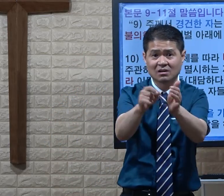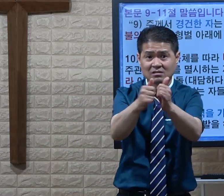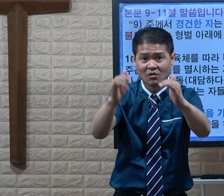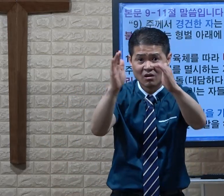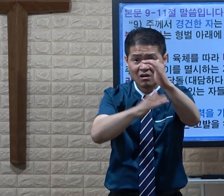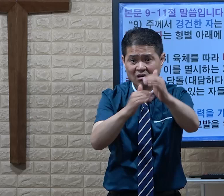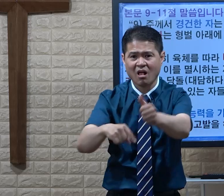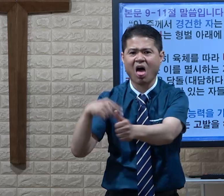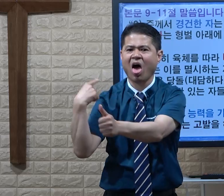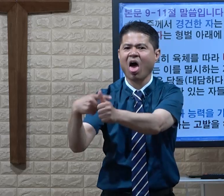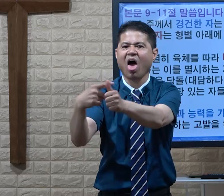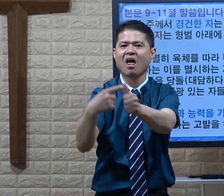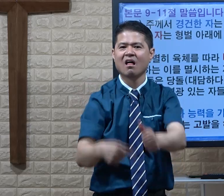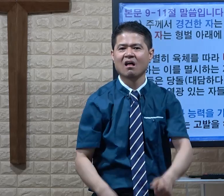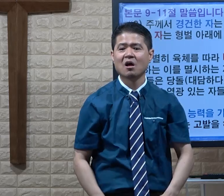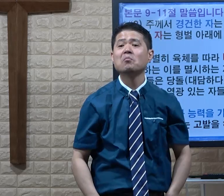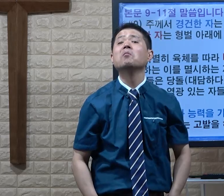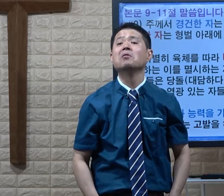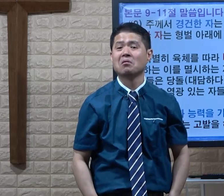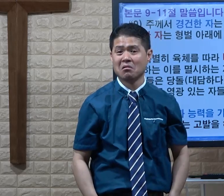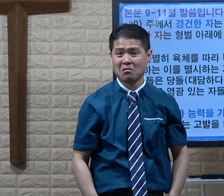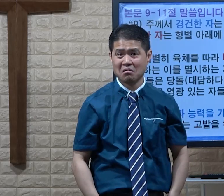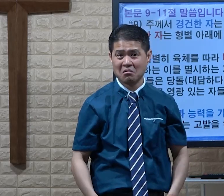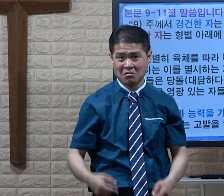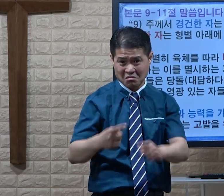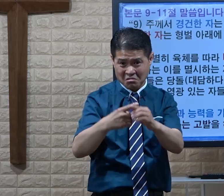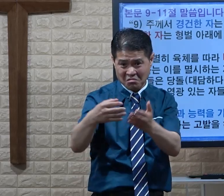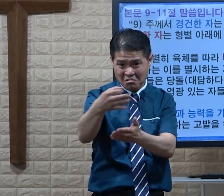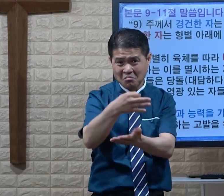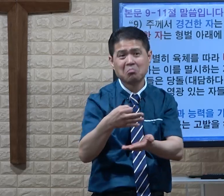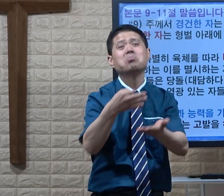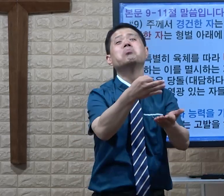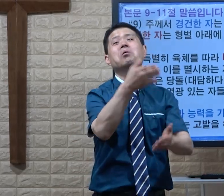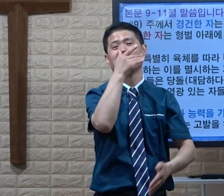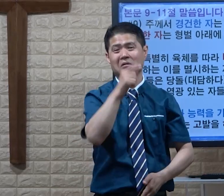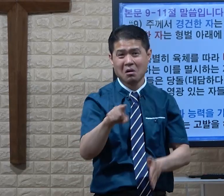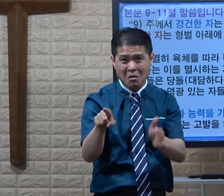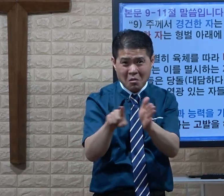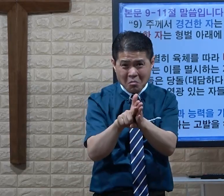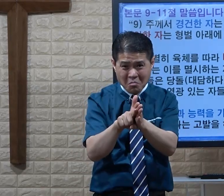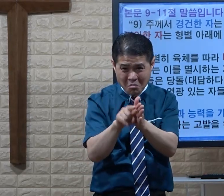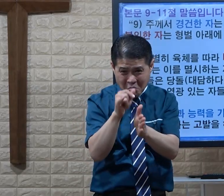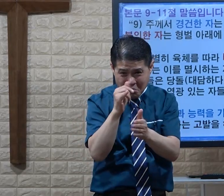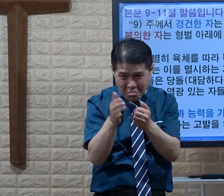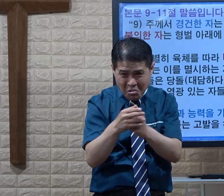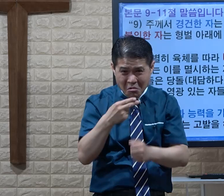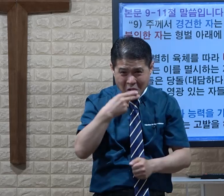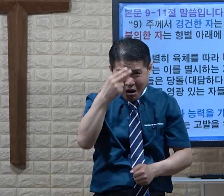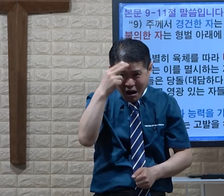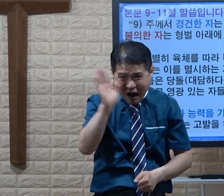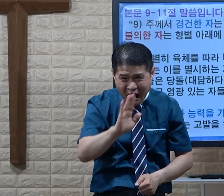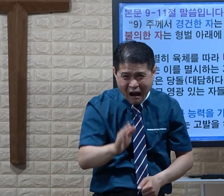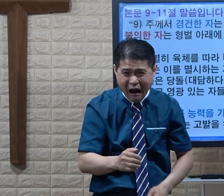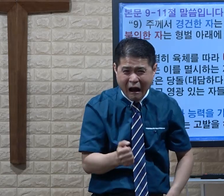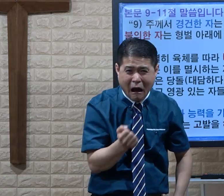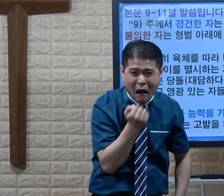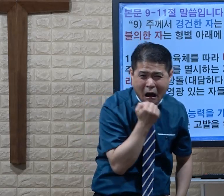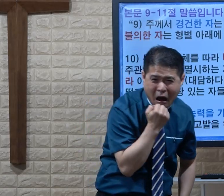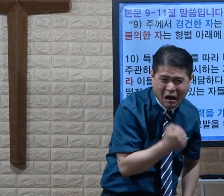생활하는 사람들이 성도들을 욕하고 비방하면서 너희가 돈이 몇 푼이나 있냐, 술도